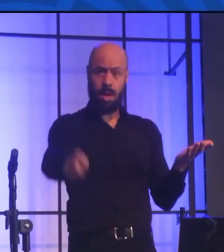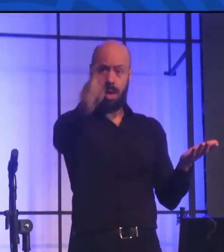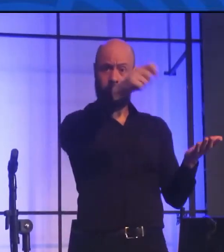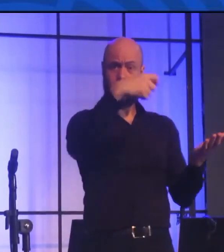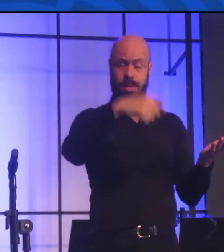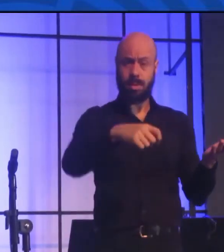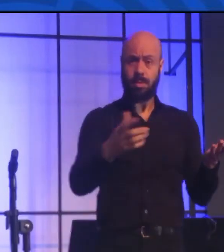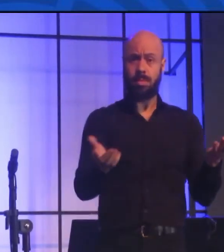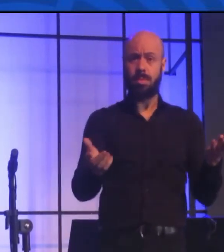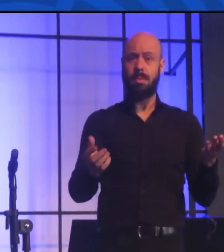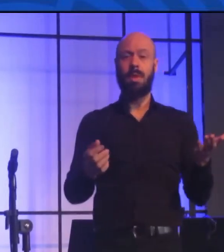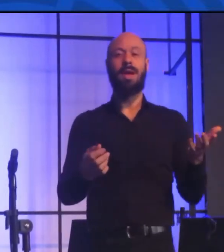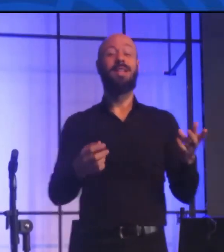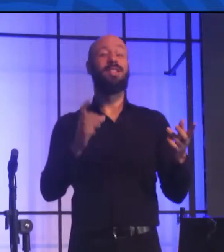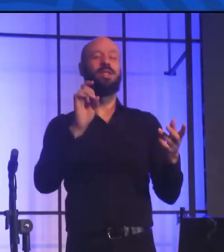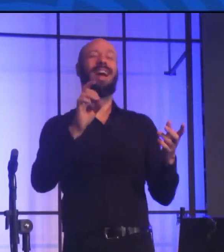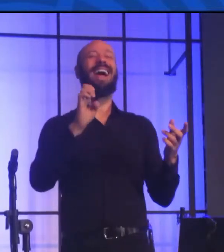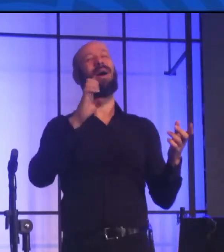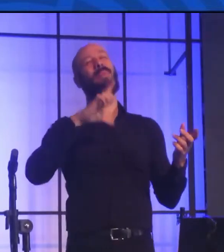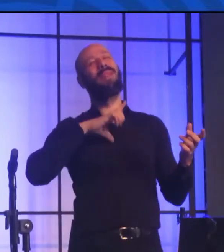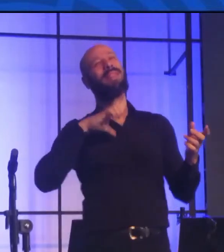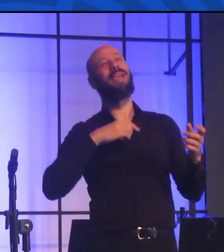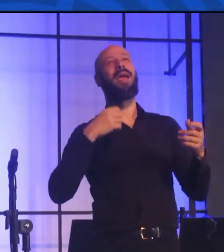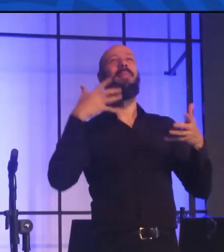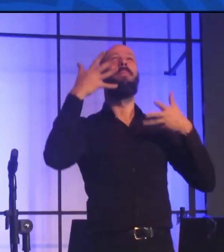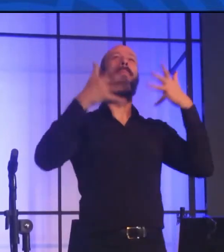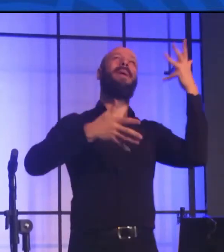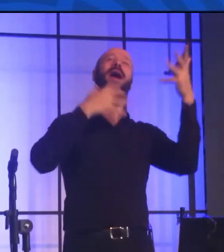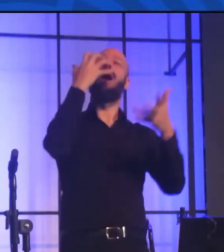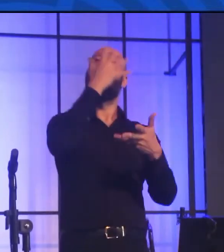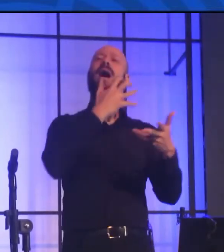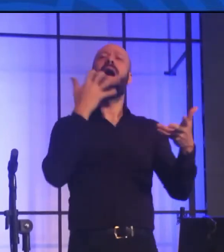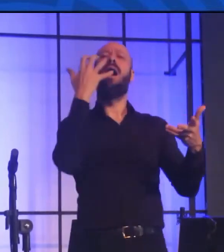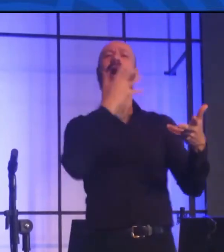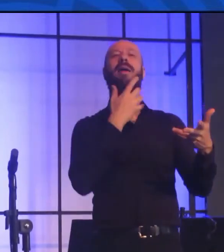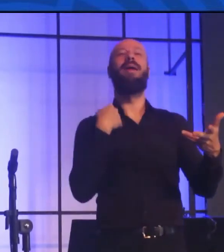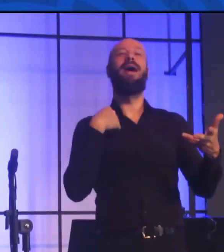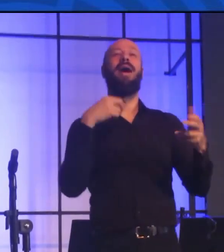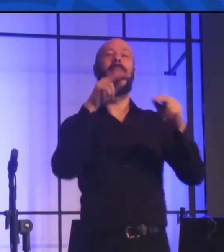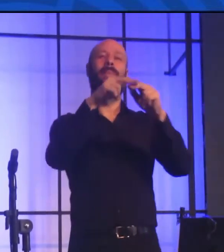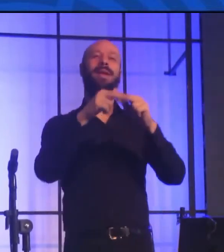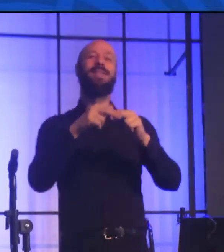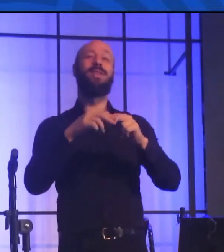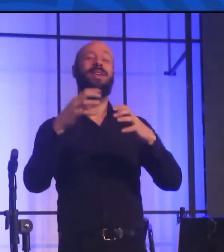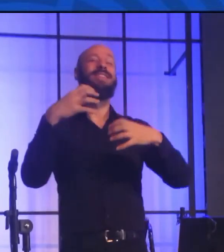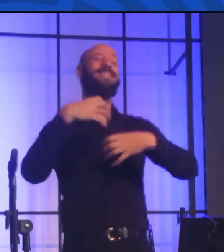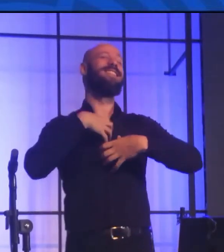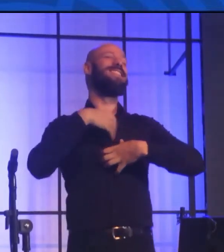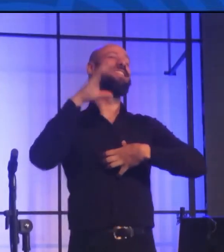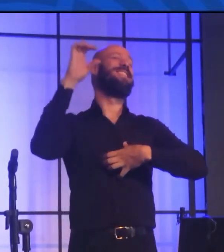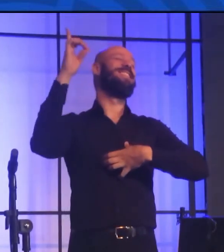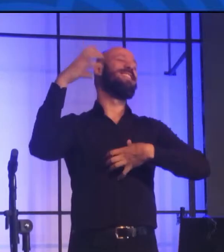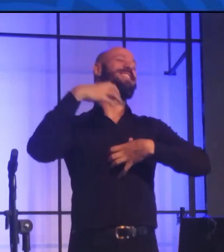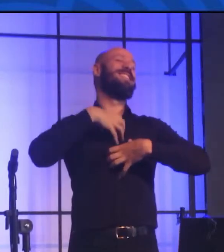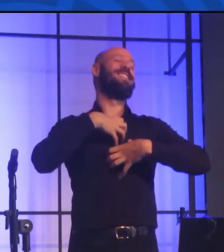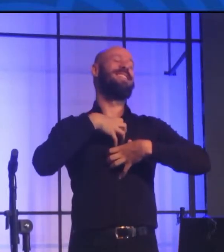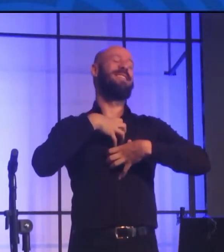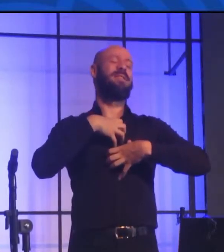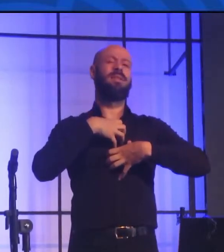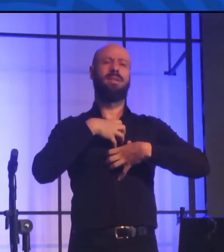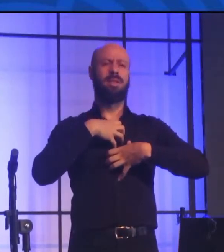pregador, de um louvor, de uma música, de um lugar, de uma sintonia, o lugar que você se encontra com Deus é muito